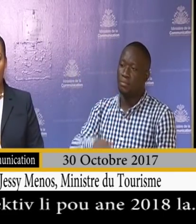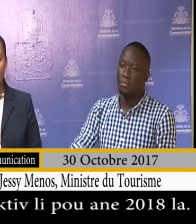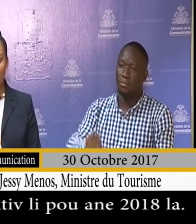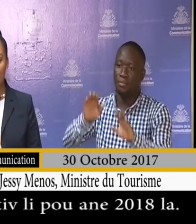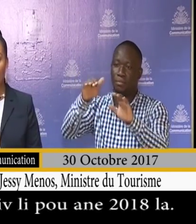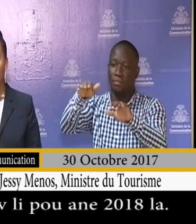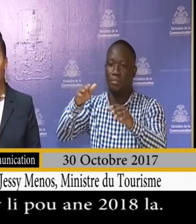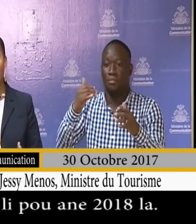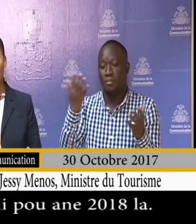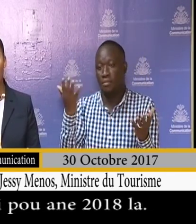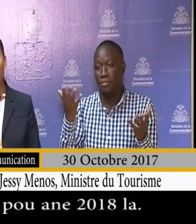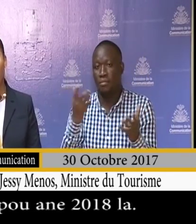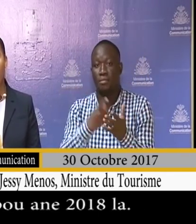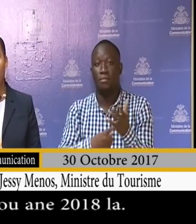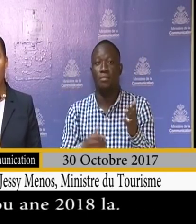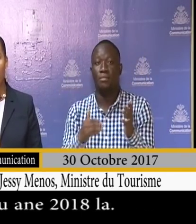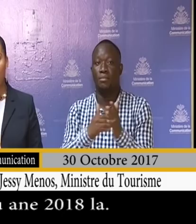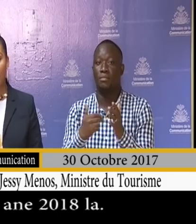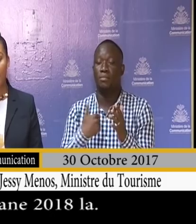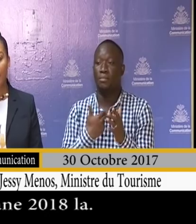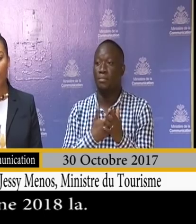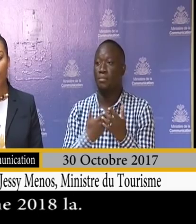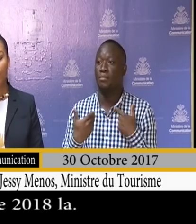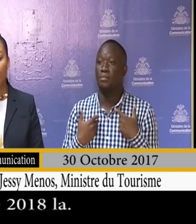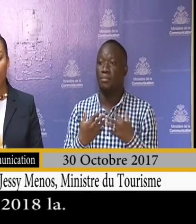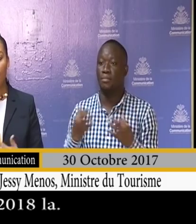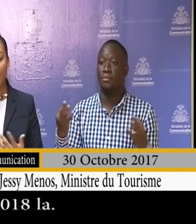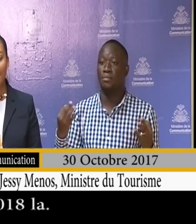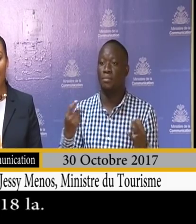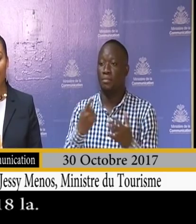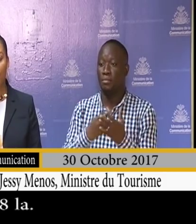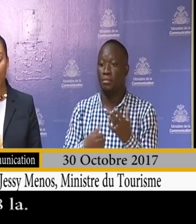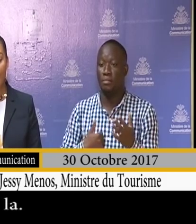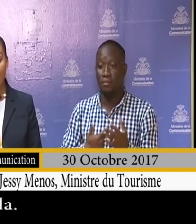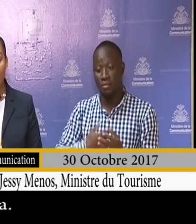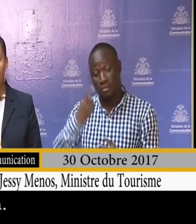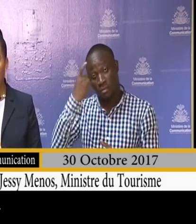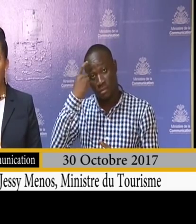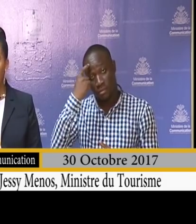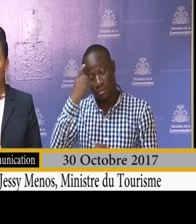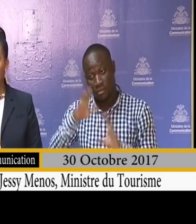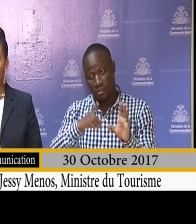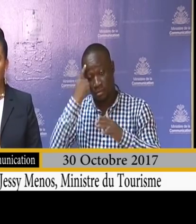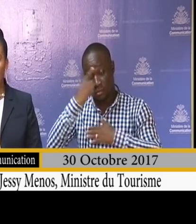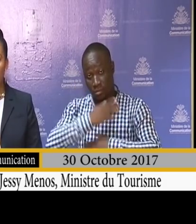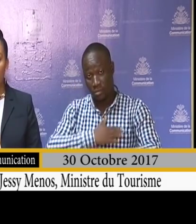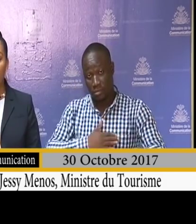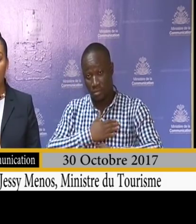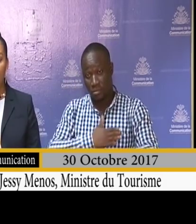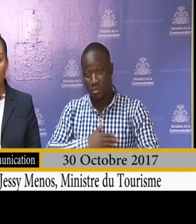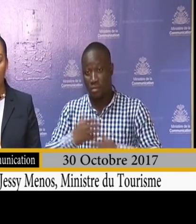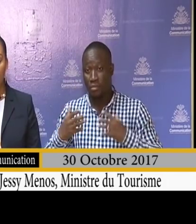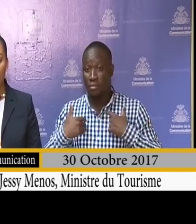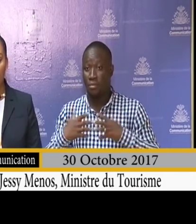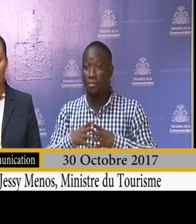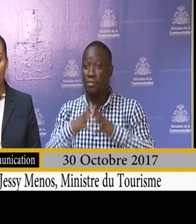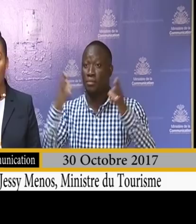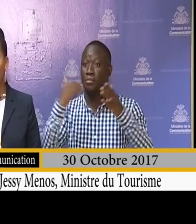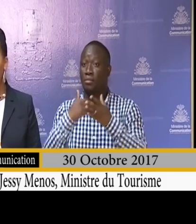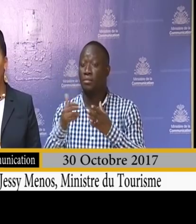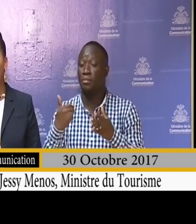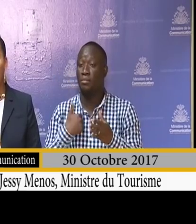gain de trois cascades, mais qui sait encore que nous gagnons, qui sait que nous-mêmes nous jambes pensons à faire comme loisir. Donc, il y a grand pile dans yo